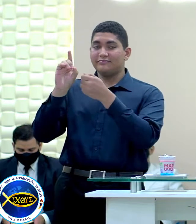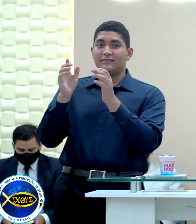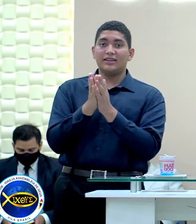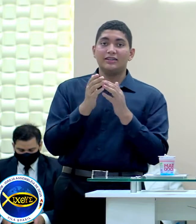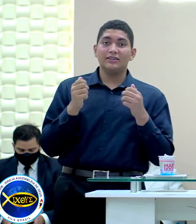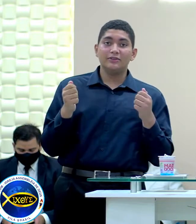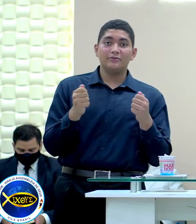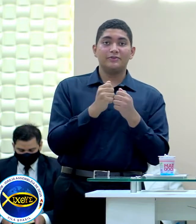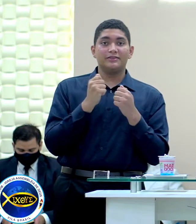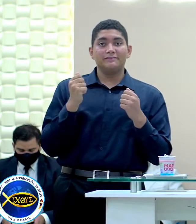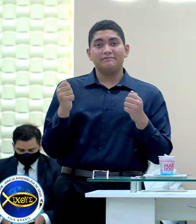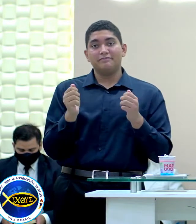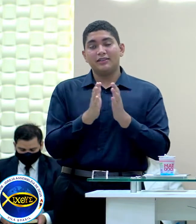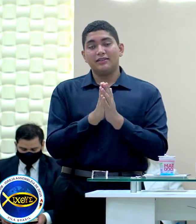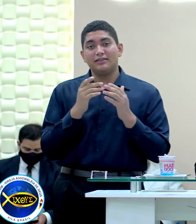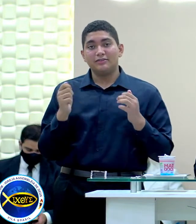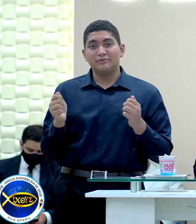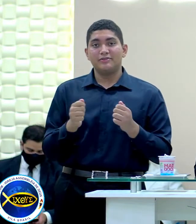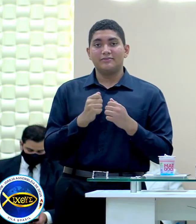aleluia, aleluia.